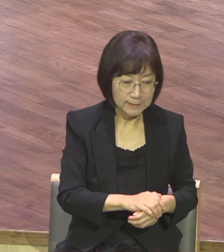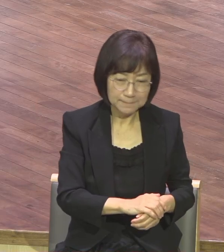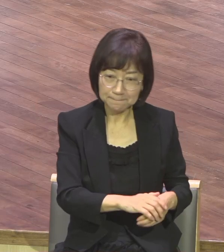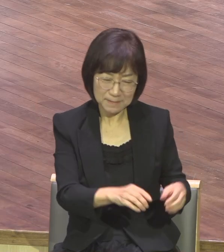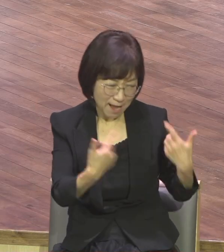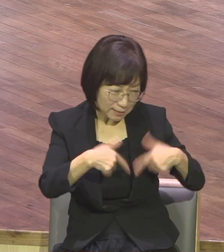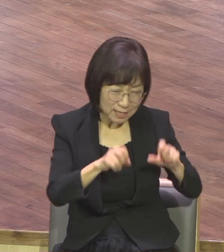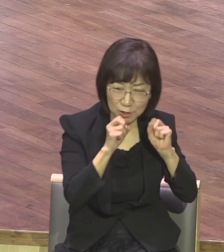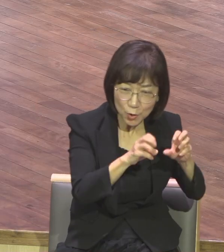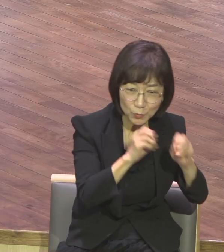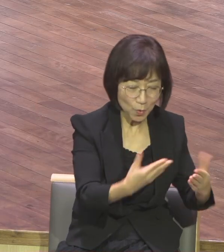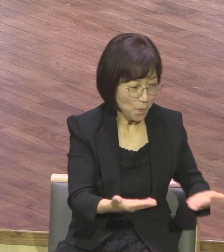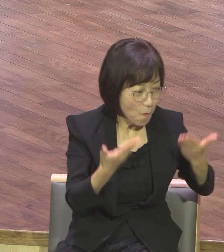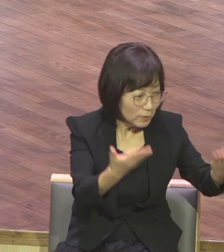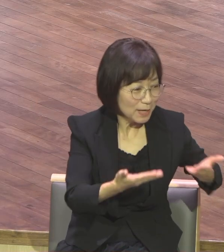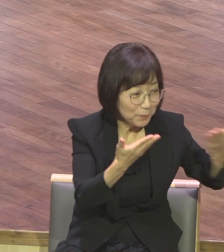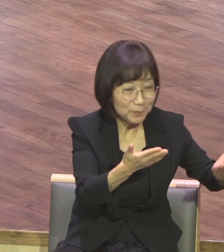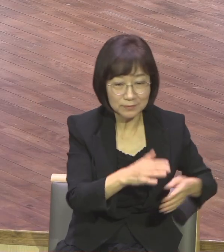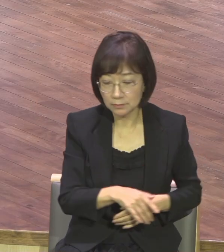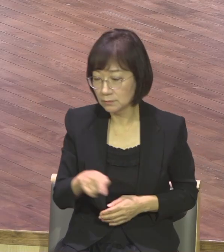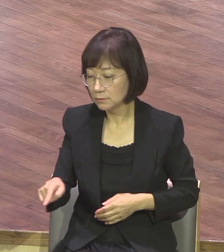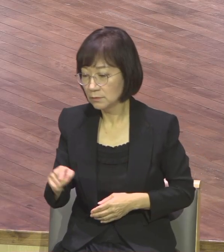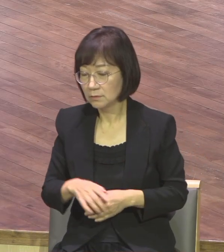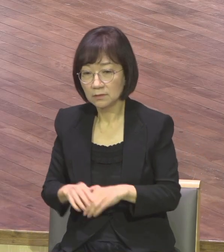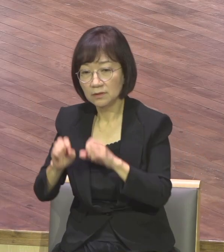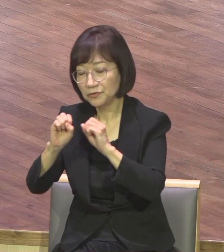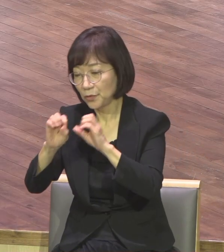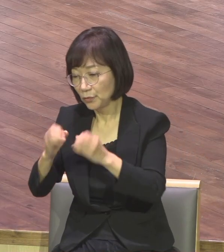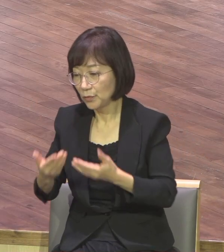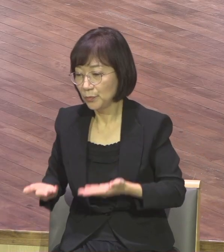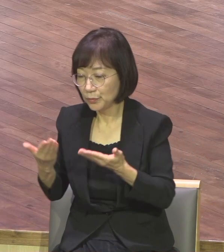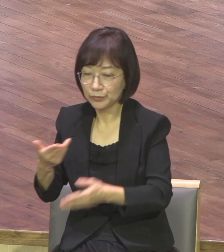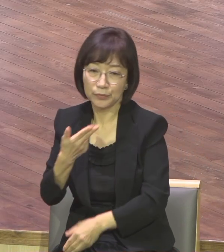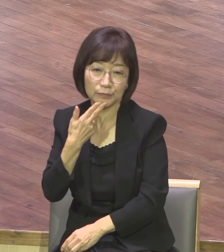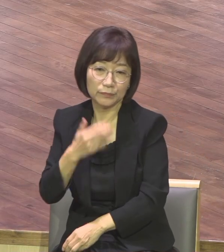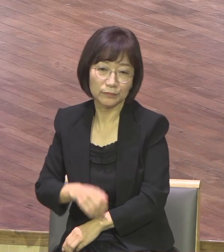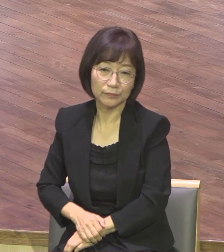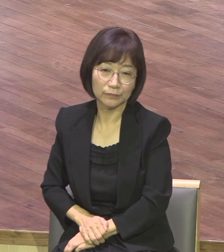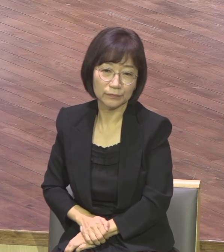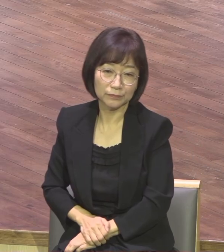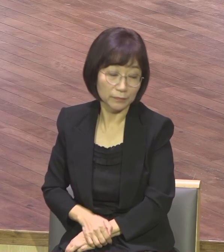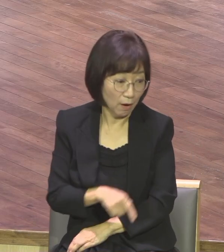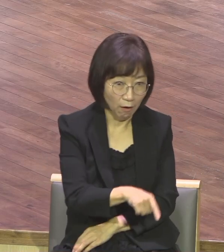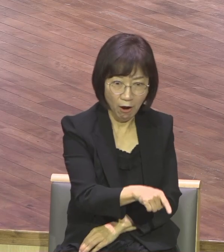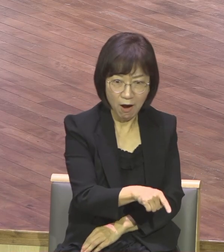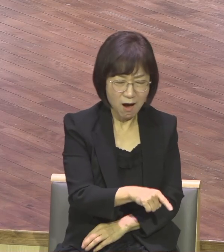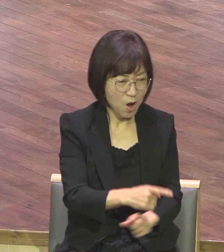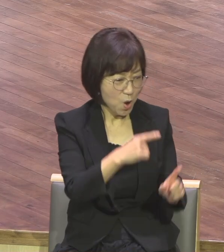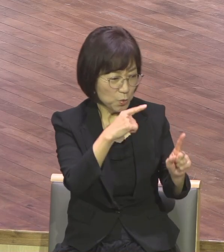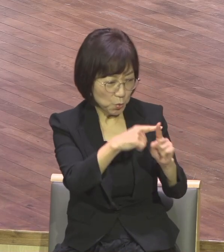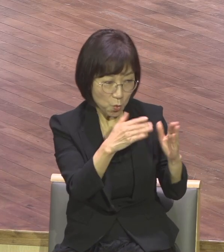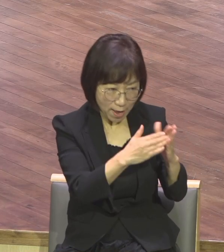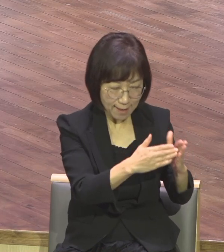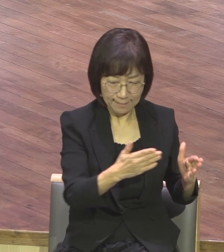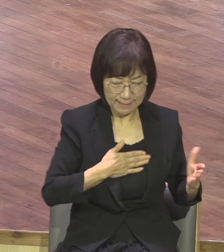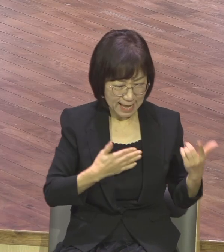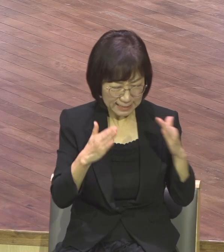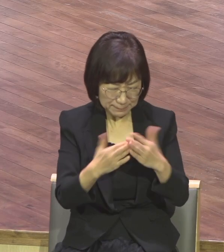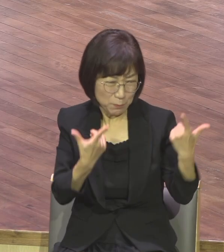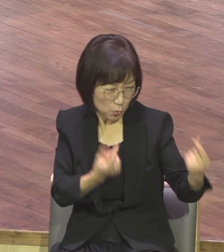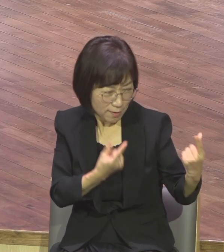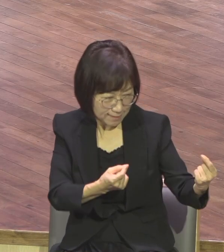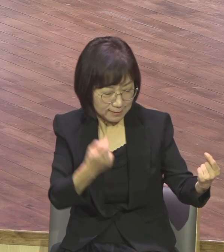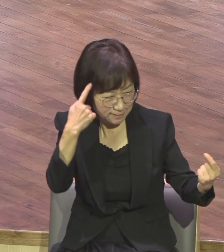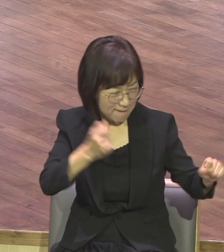전도하고 봉사하지만 죽어가는 교회는 전도와 봉사가 없다. 살아있는 교회는 교회를 자기 집처럼